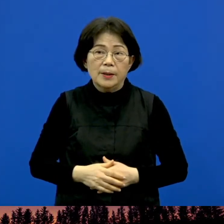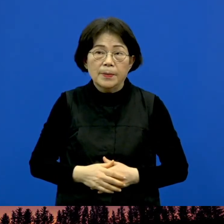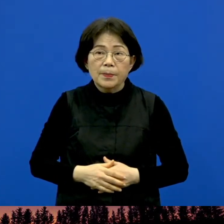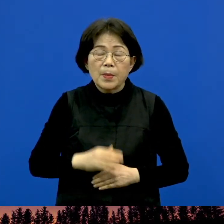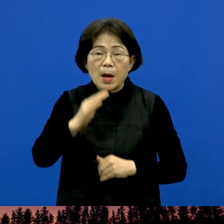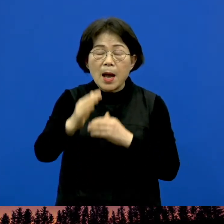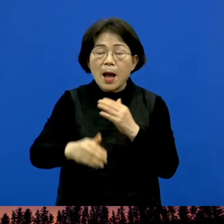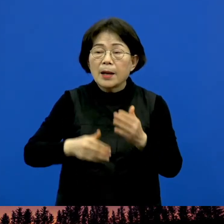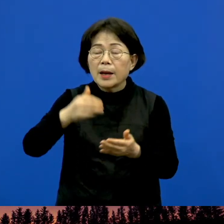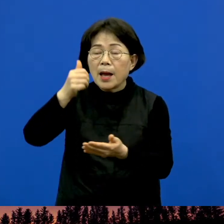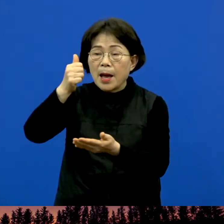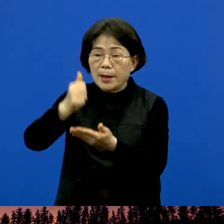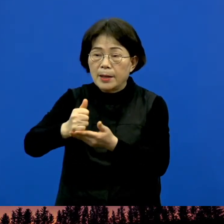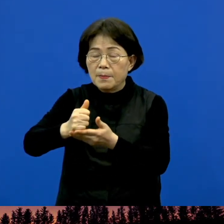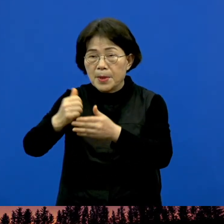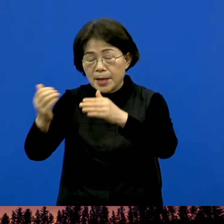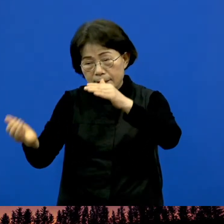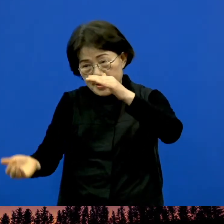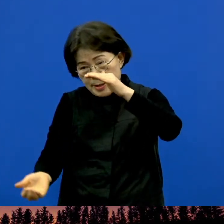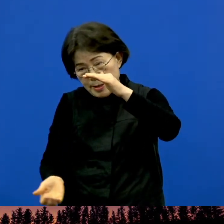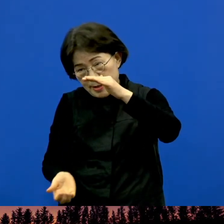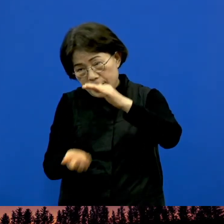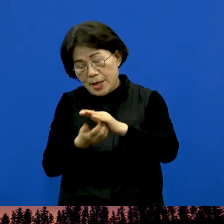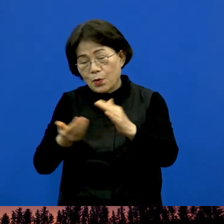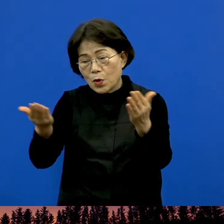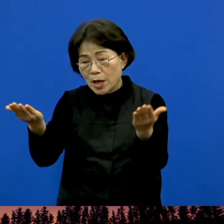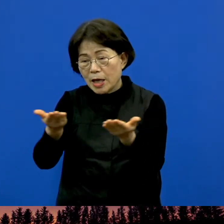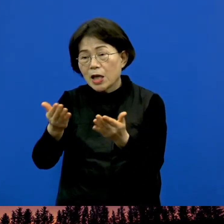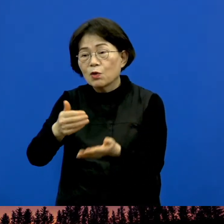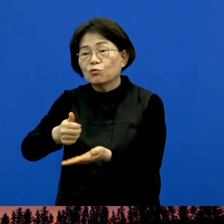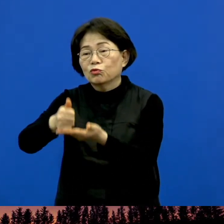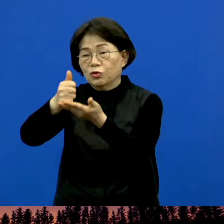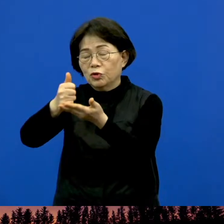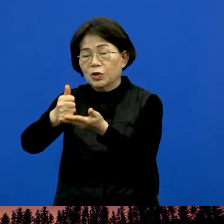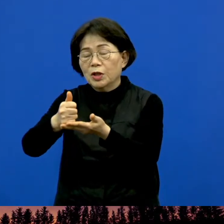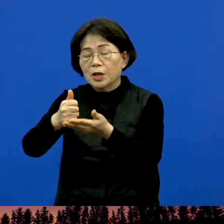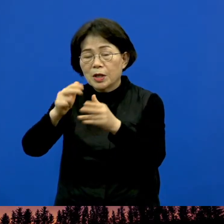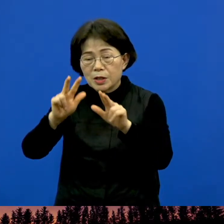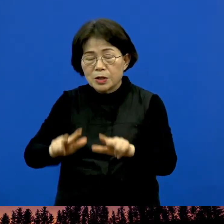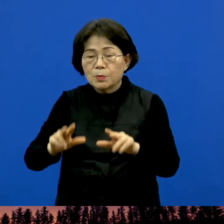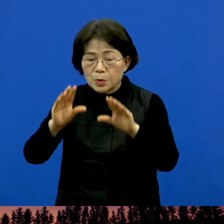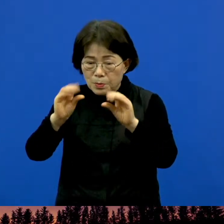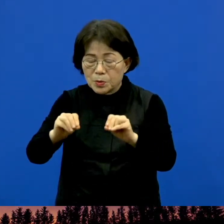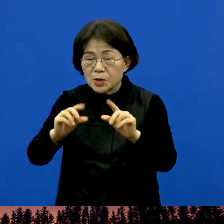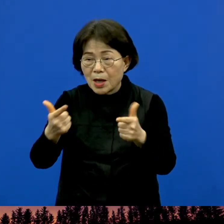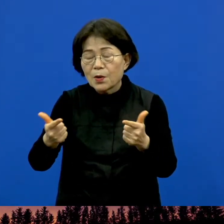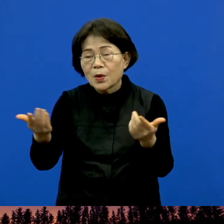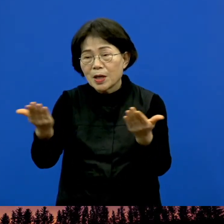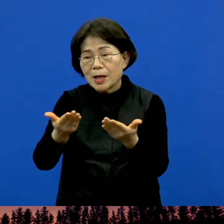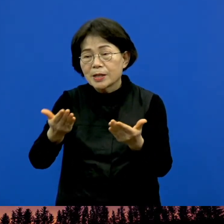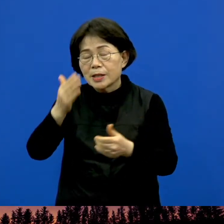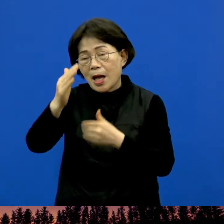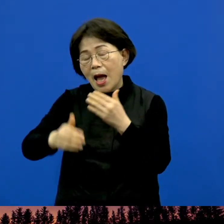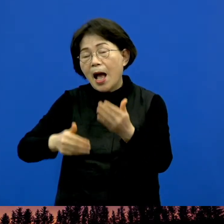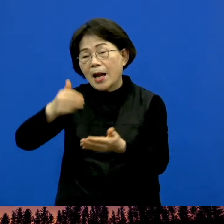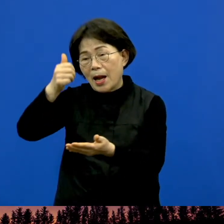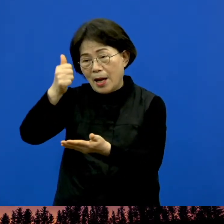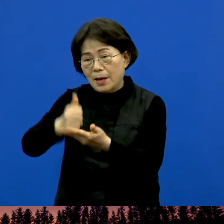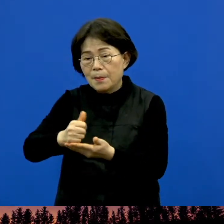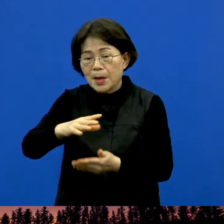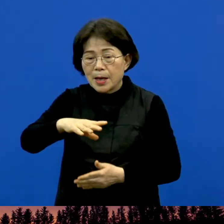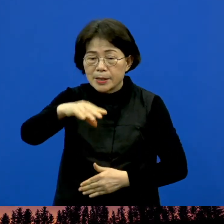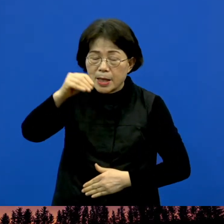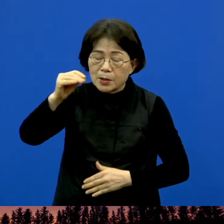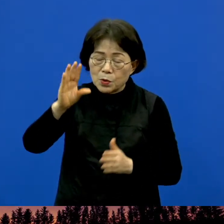여러분, 하나님은 최고의 일꾼이시죠. 지금도 쉬지 않고 일하시는 하나님이고 하나님 창조의 사건부터